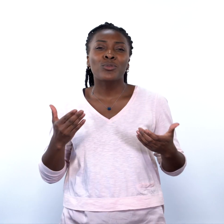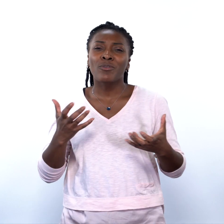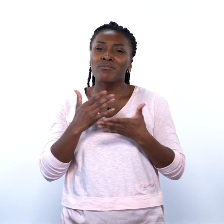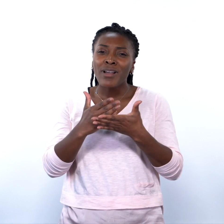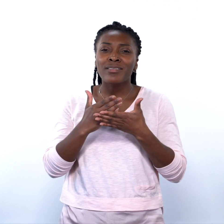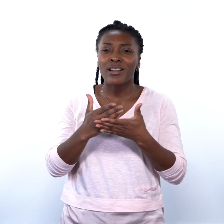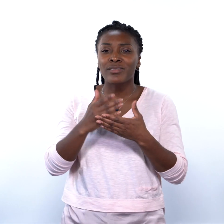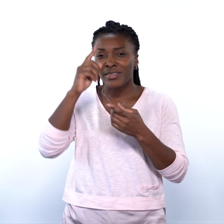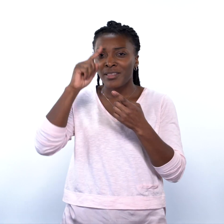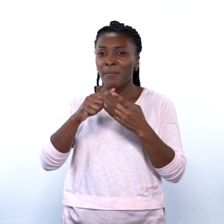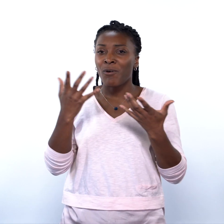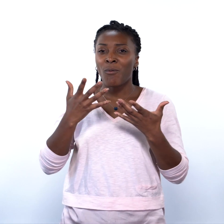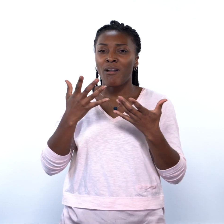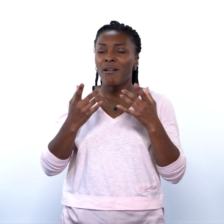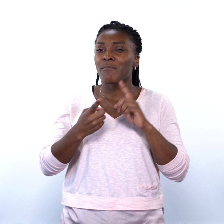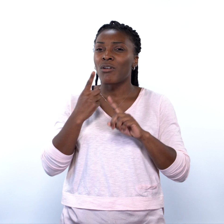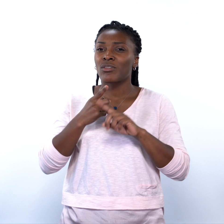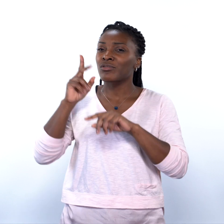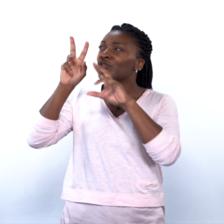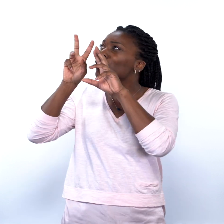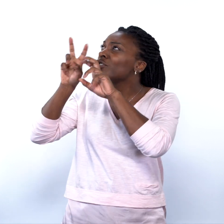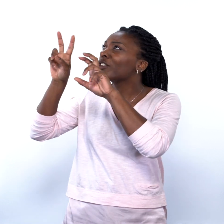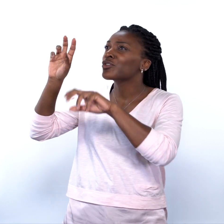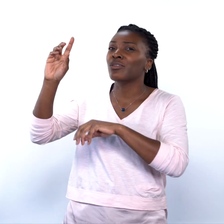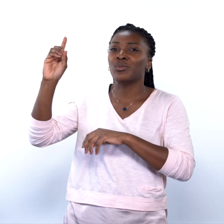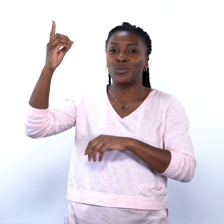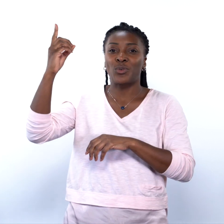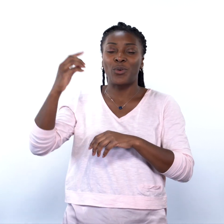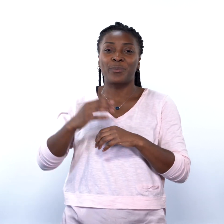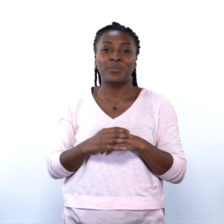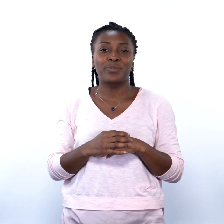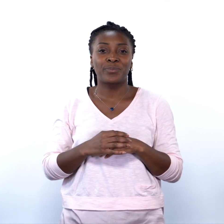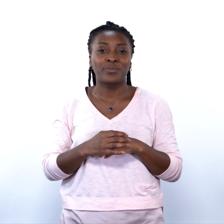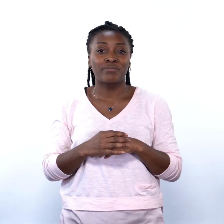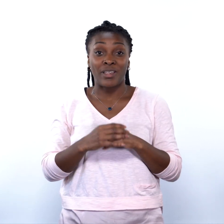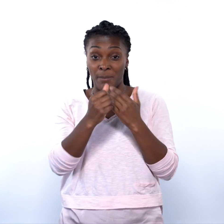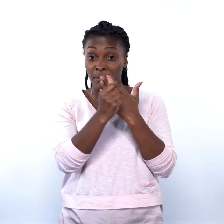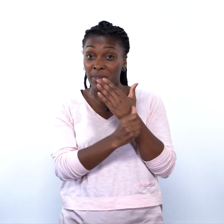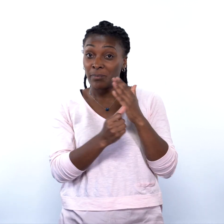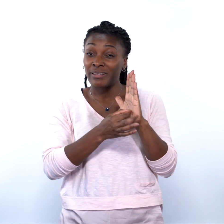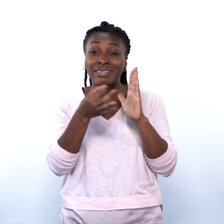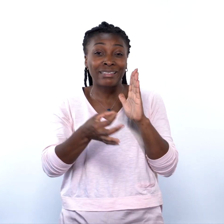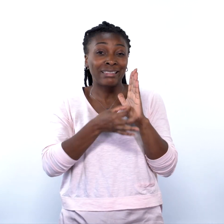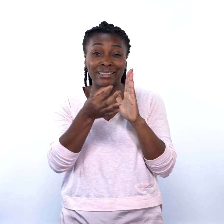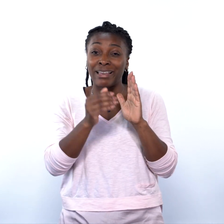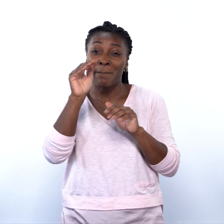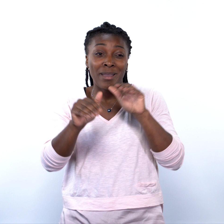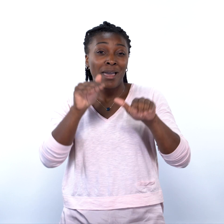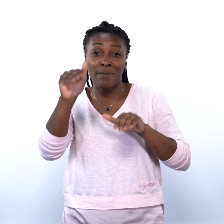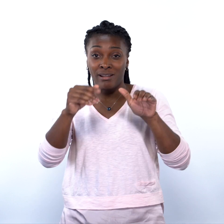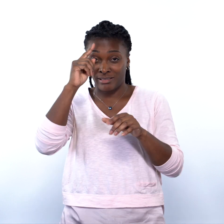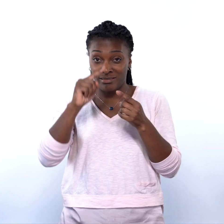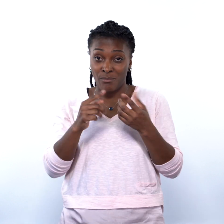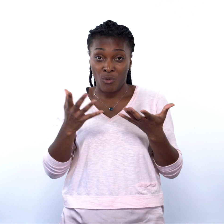J'aimerais vous parler aujourd'hui de l'importance de chercher Dieu. Il y a beaucoup d'appels dans la parole de Dieu, beaucoup